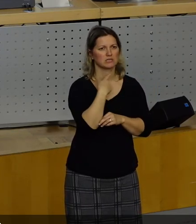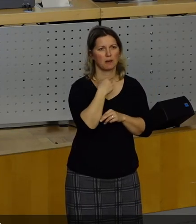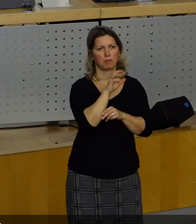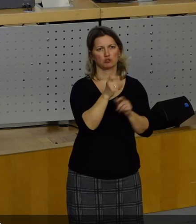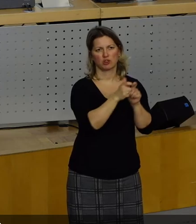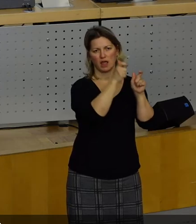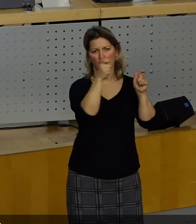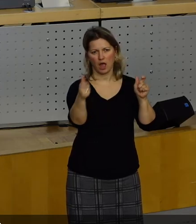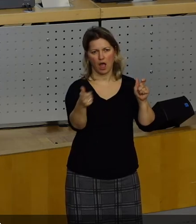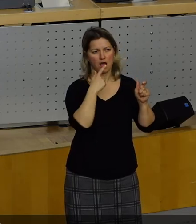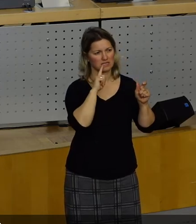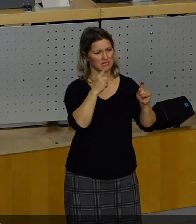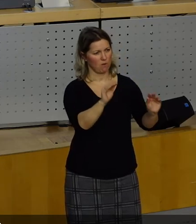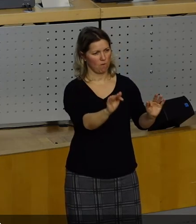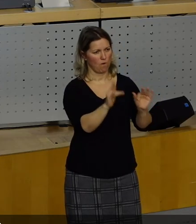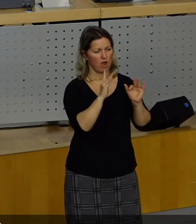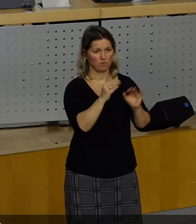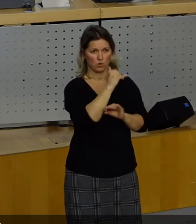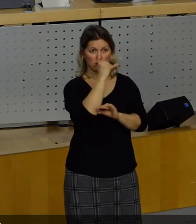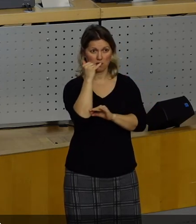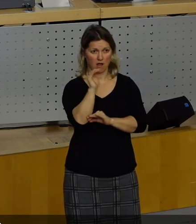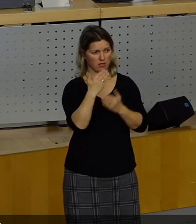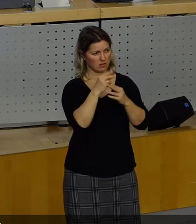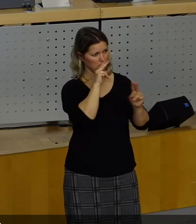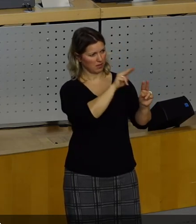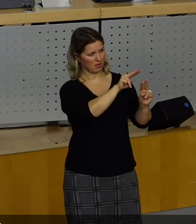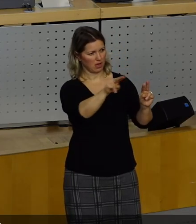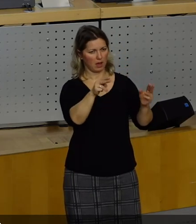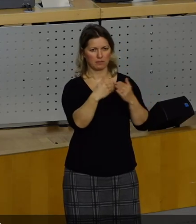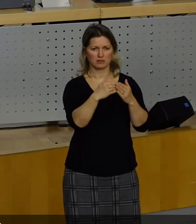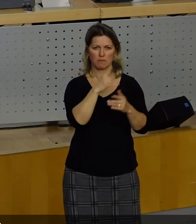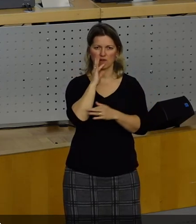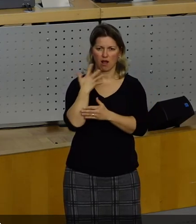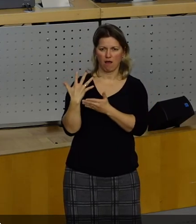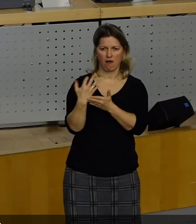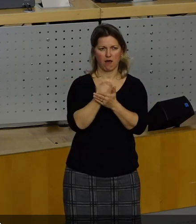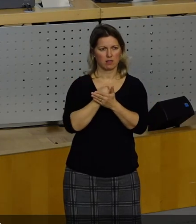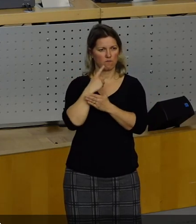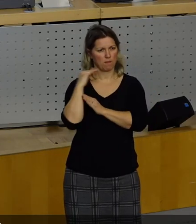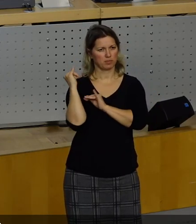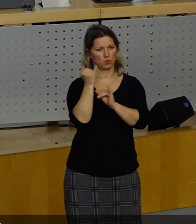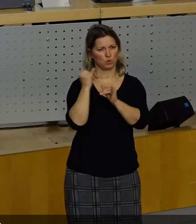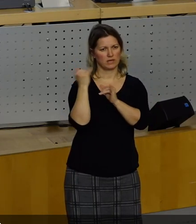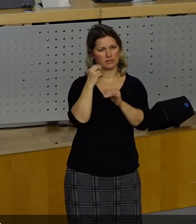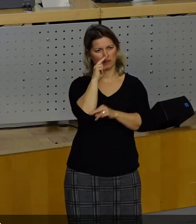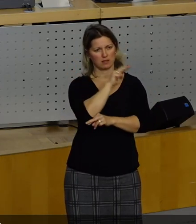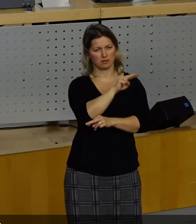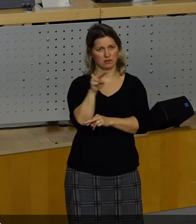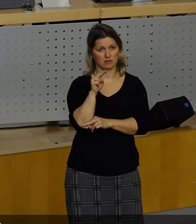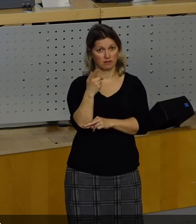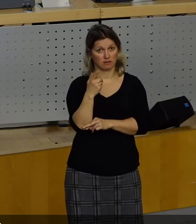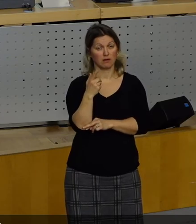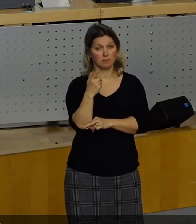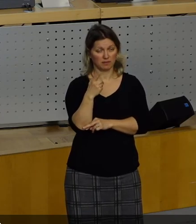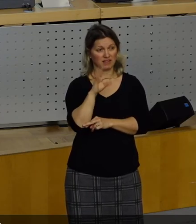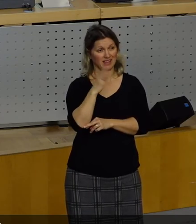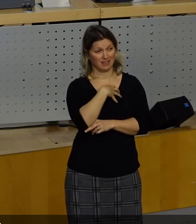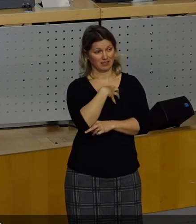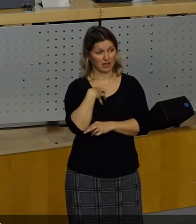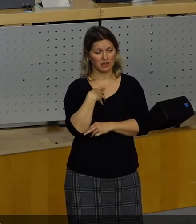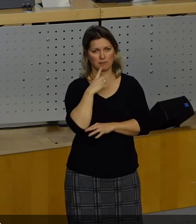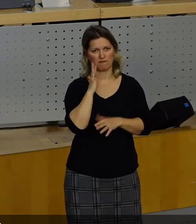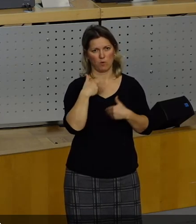uns unserer Stadt Jahr für Jahr neue Touristenrekorde und damit auch Einnahmen. Dass sich Dresden jedes Jahr über einen nicht abreißenden Zustrom an